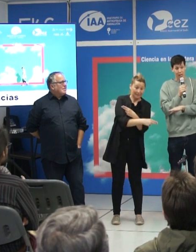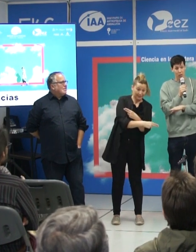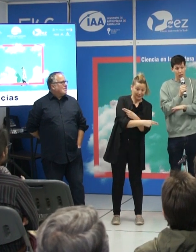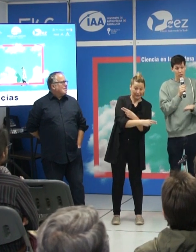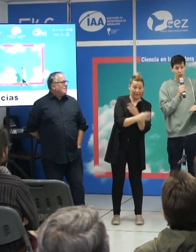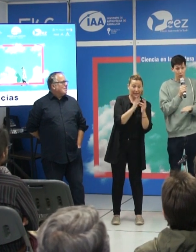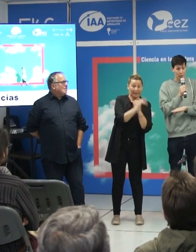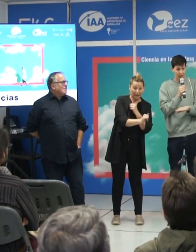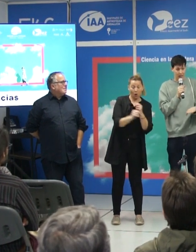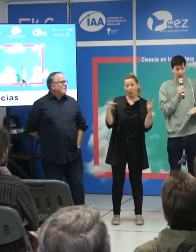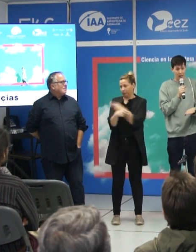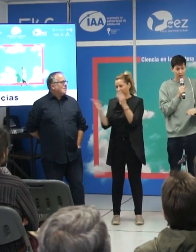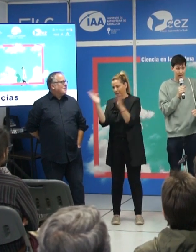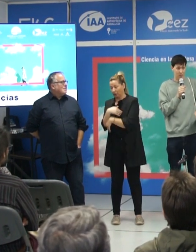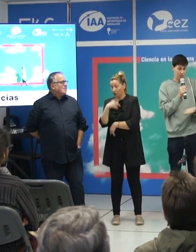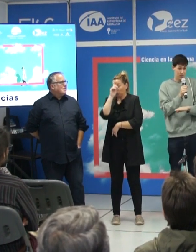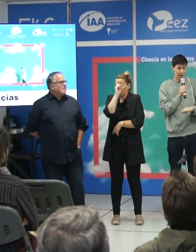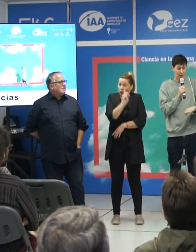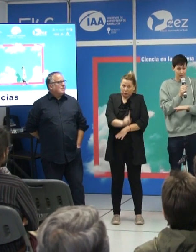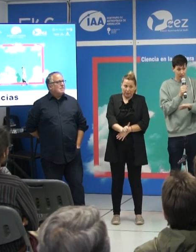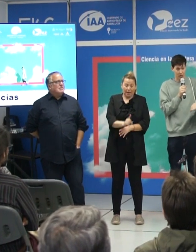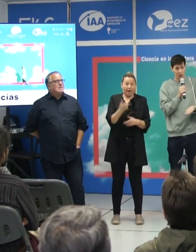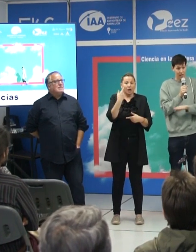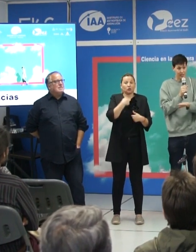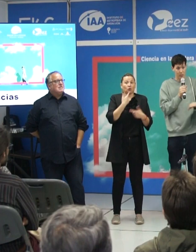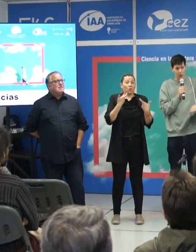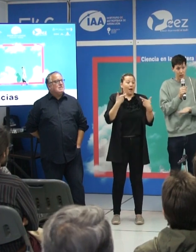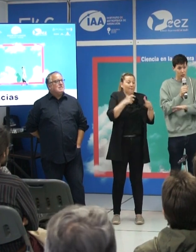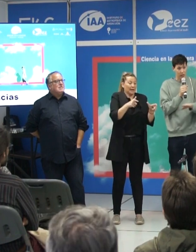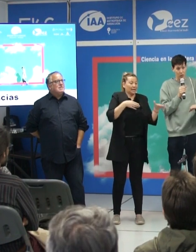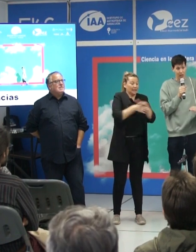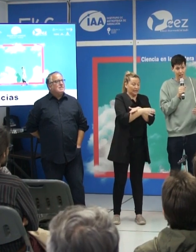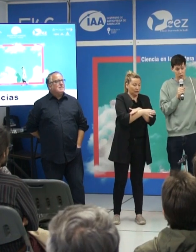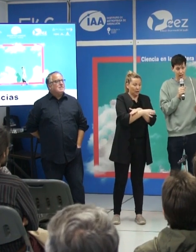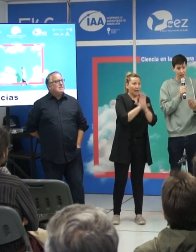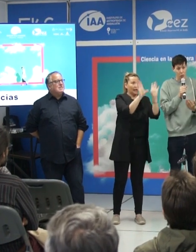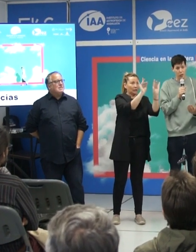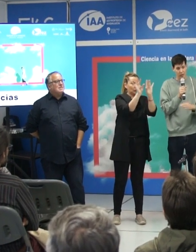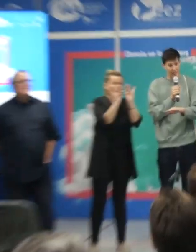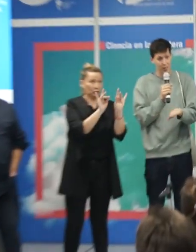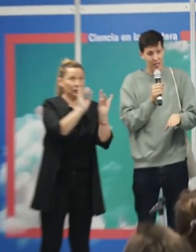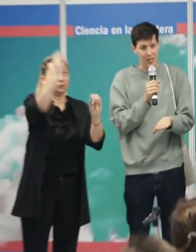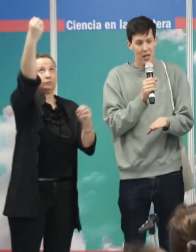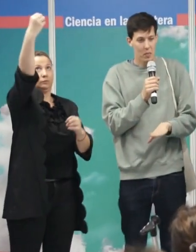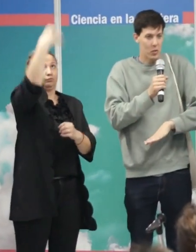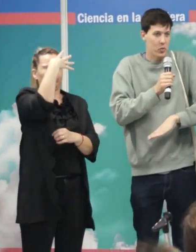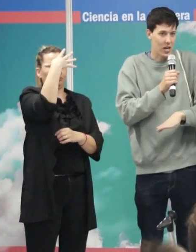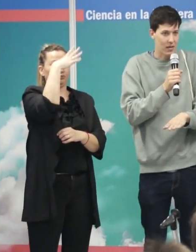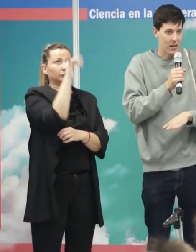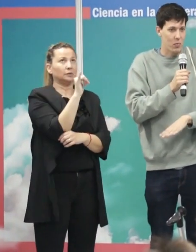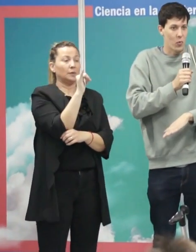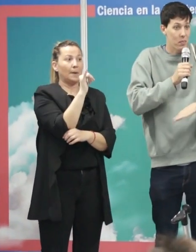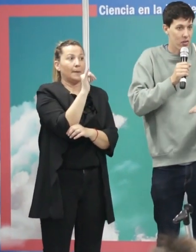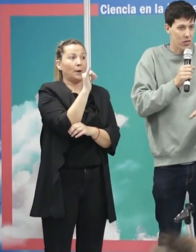Nosotros solo tenemos acceso a una parte de él que es la parte con la que estamos en contacto la que nos lleva luz de esa parte pero